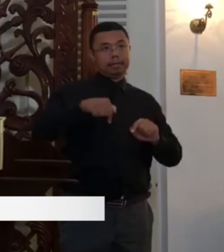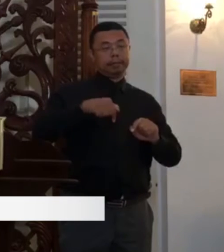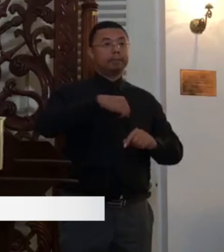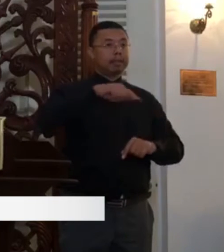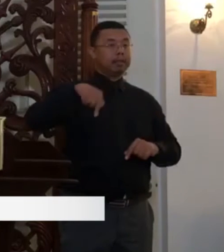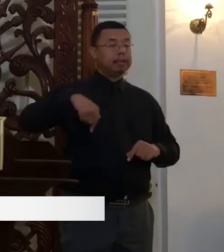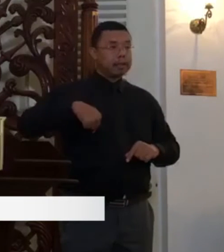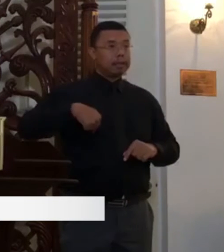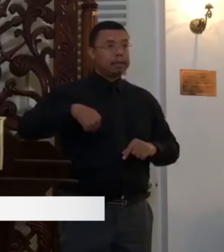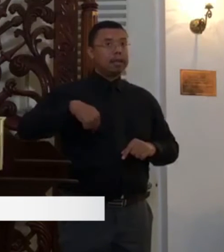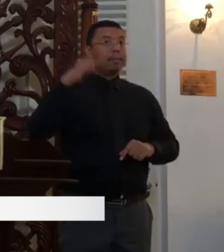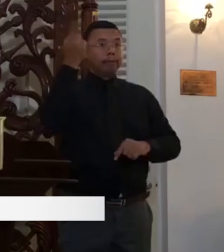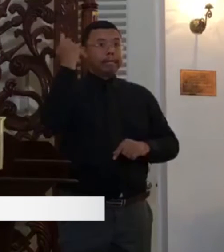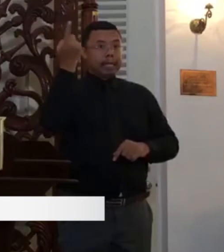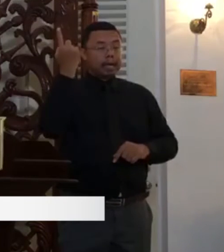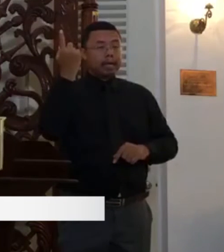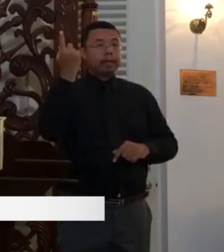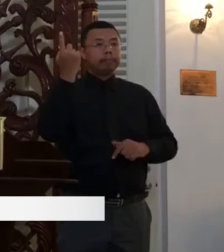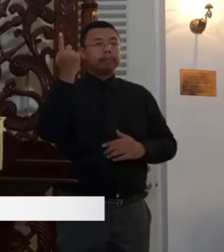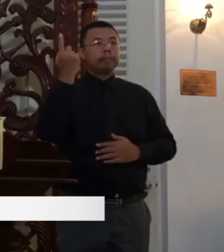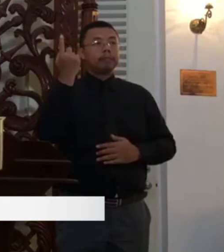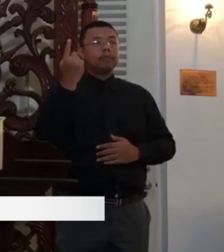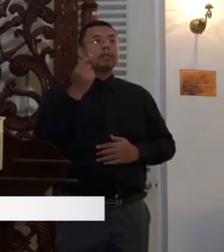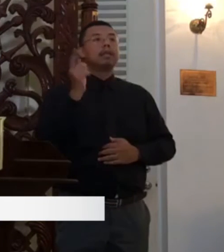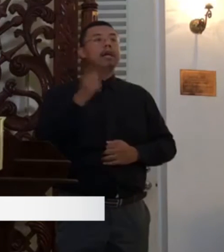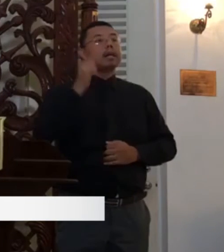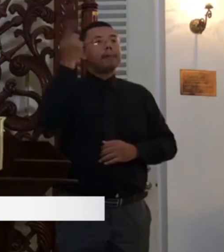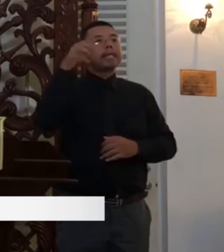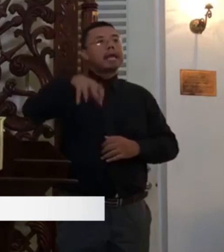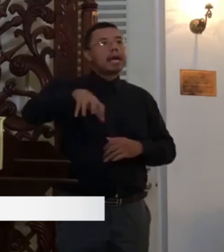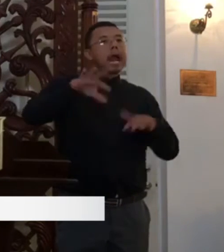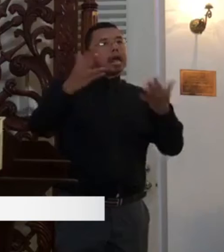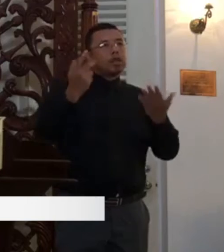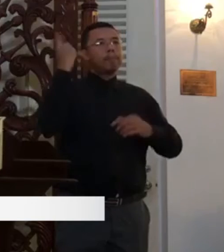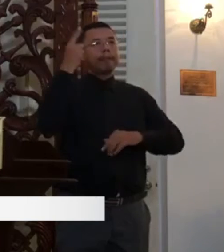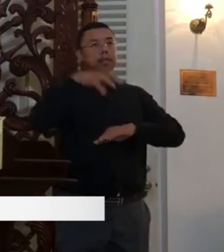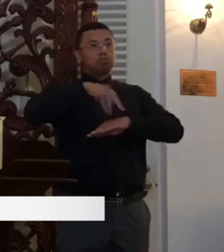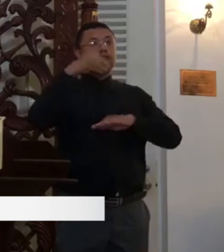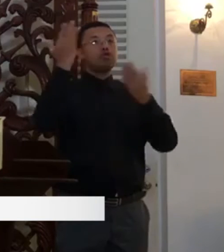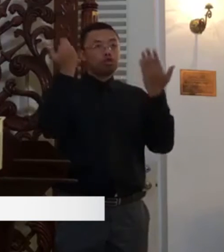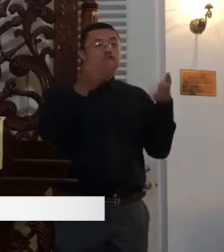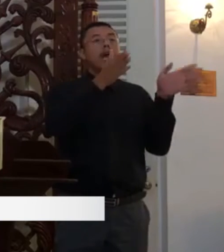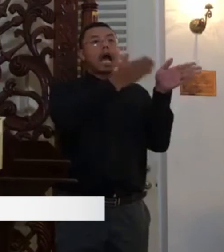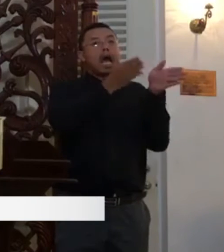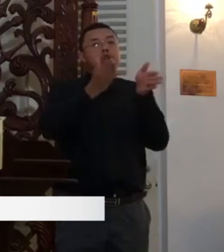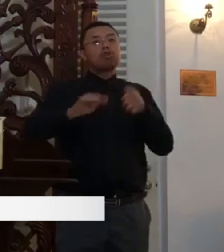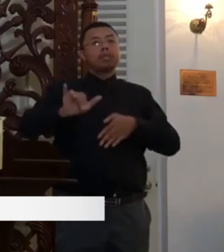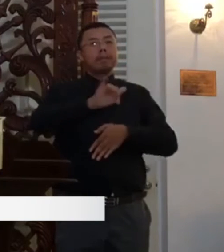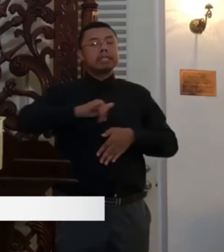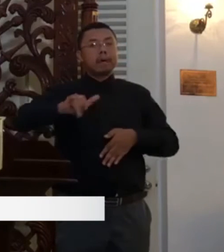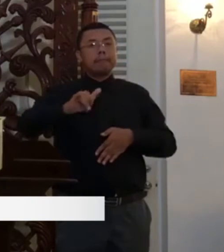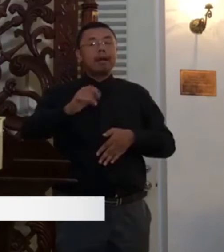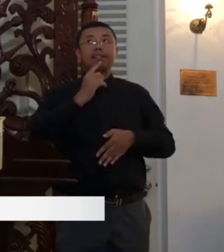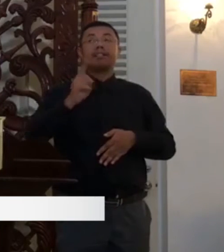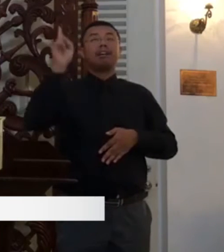kita, pemerintah, baik pemerintah daerah maupun pemerintah pusat, telah mengatur ini bersama-sama.